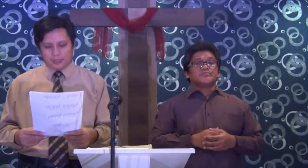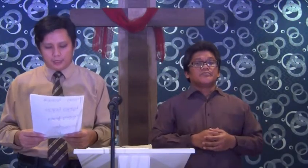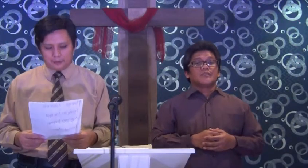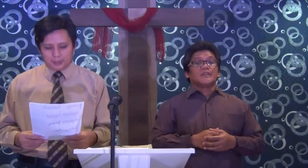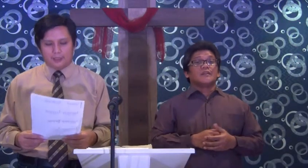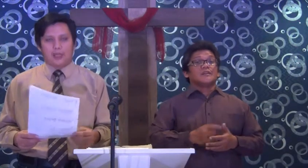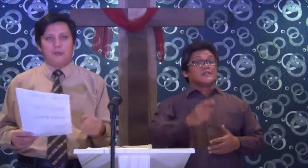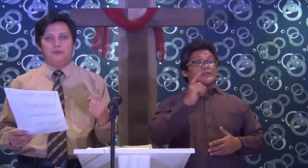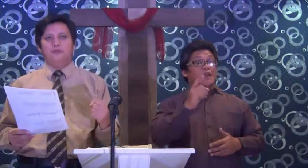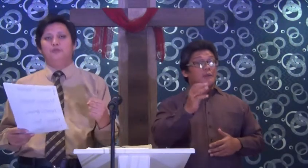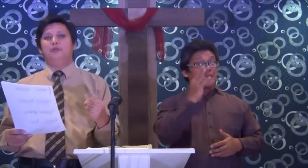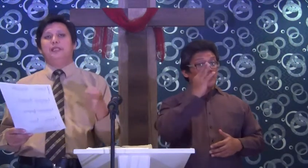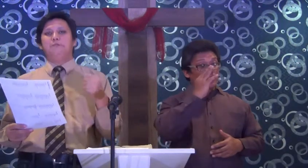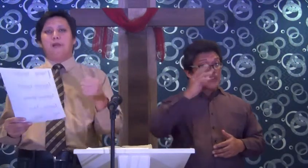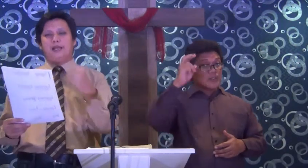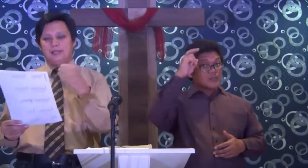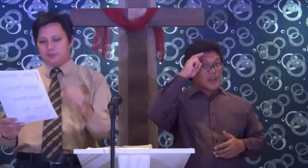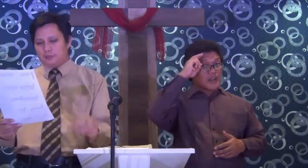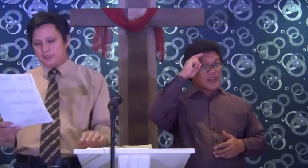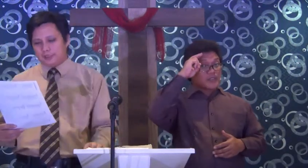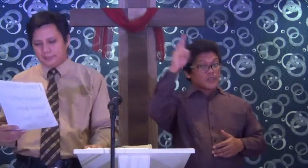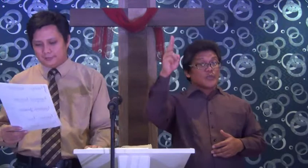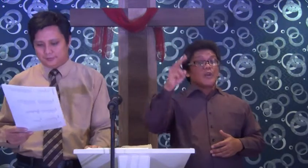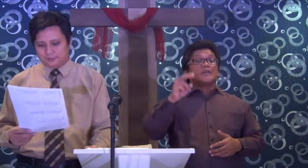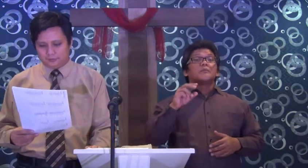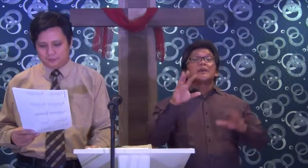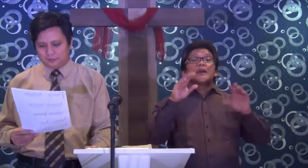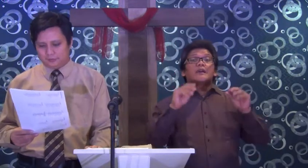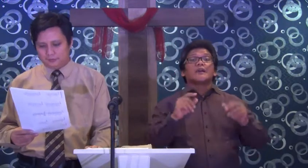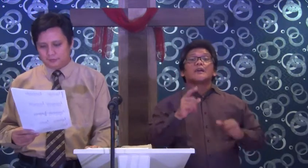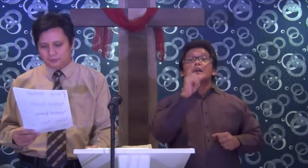Tapi firman Allah berkata, kamu melimpah dengan sukacita.